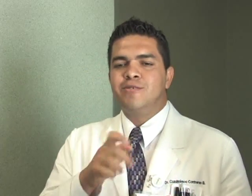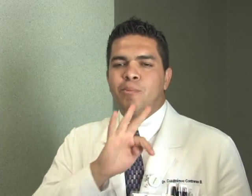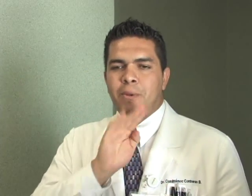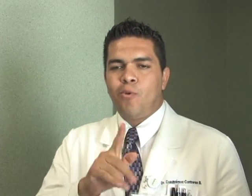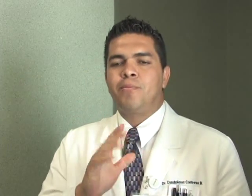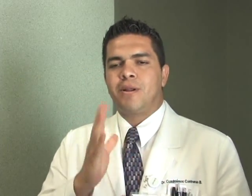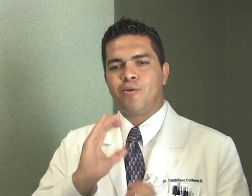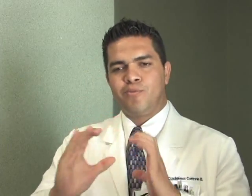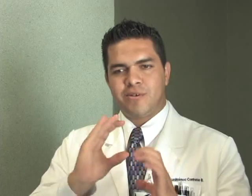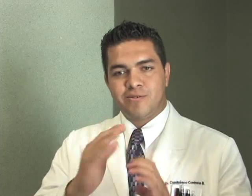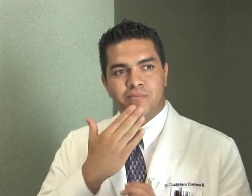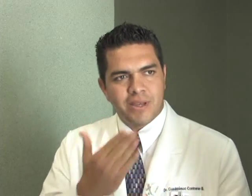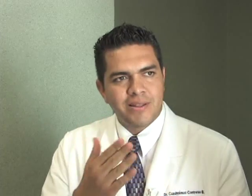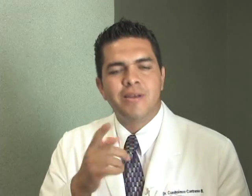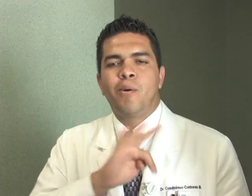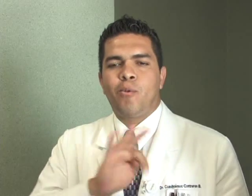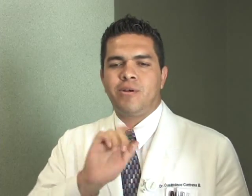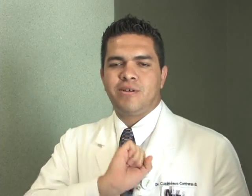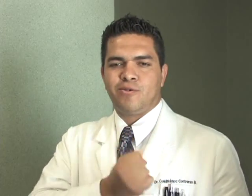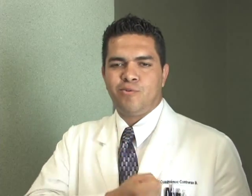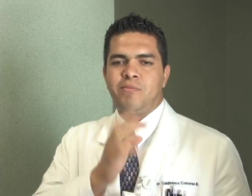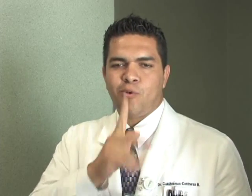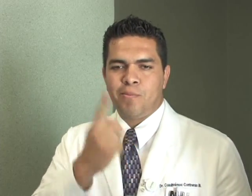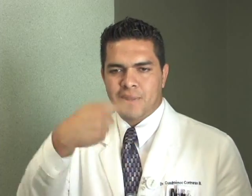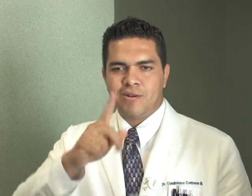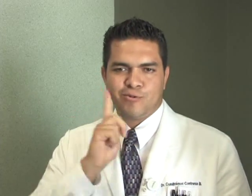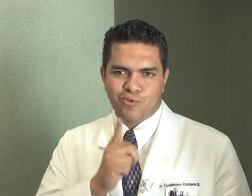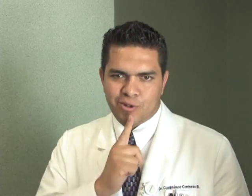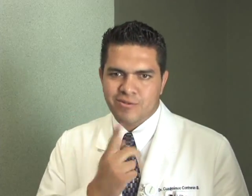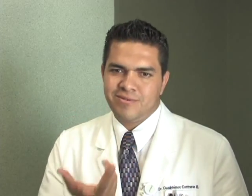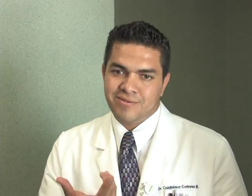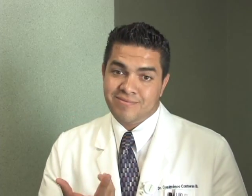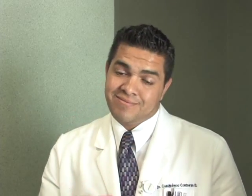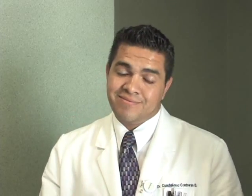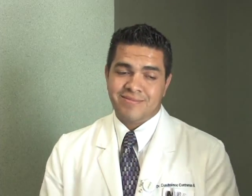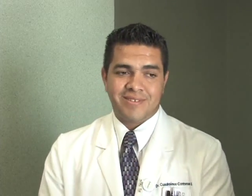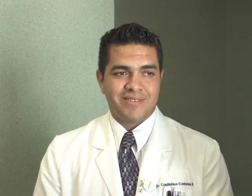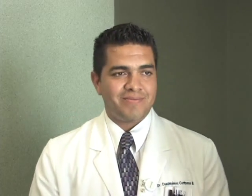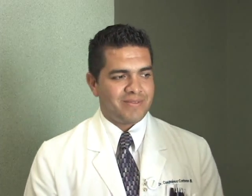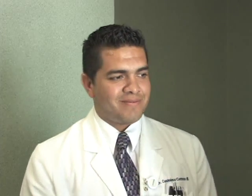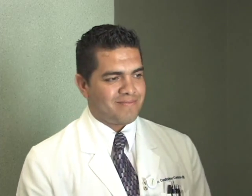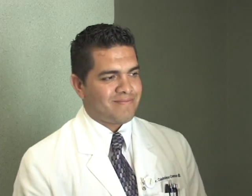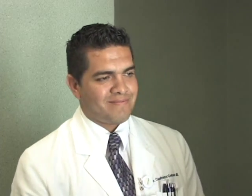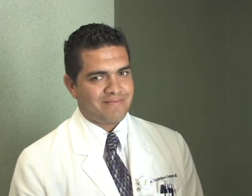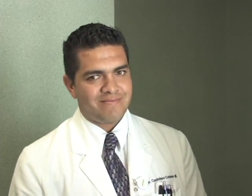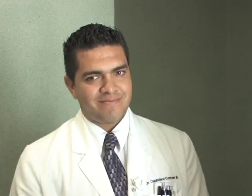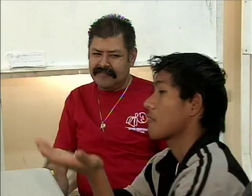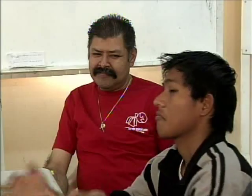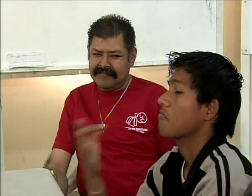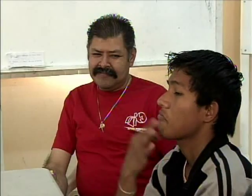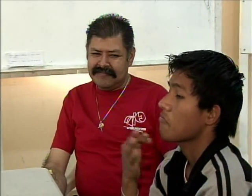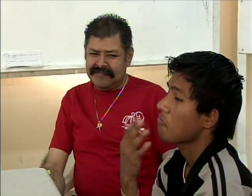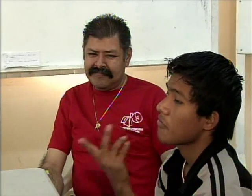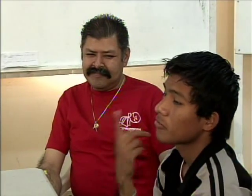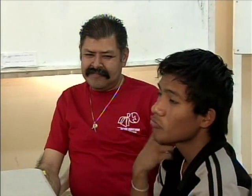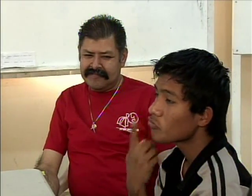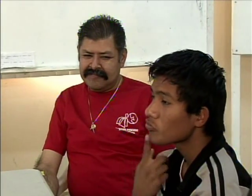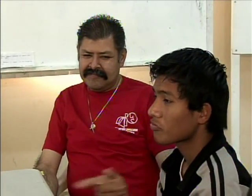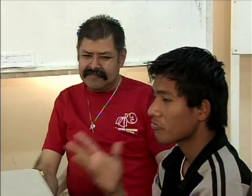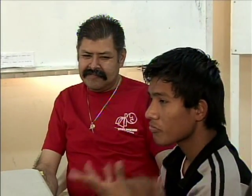podía atender de la manera debida. Y sí, sí puede llegar a causar muertes. Por eso es mejor que los sordos se informen sobre salud. La Organización Mundial de la